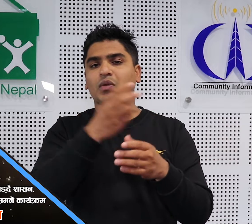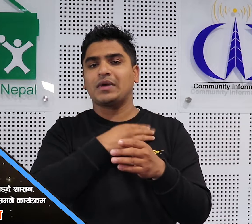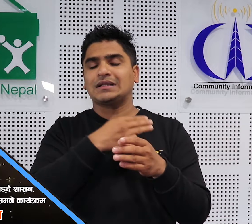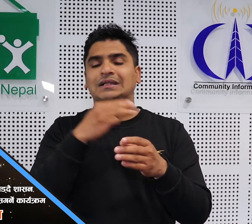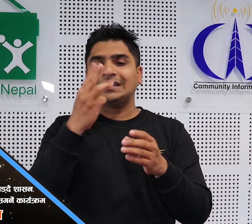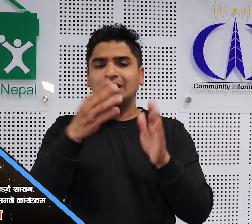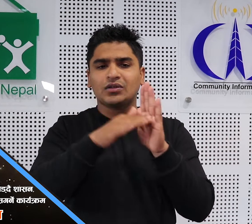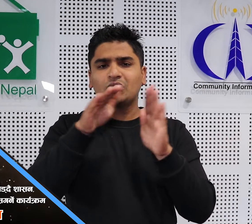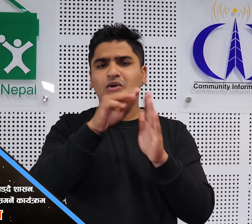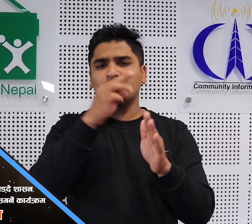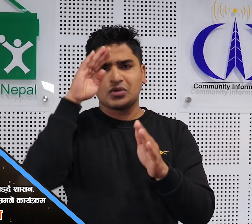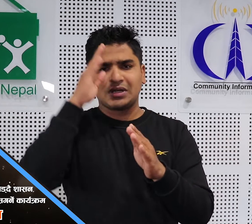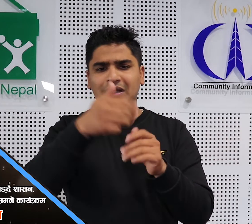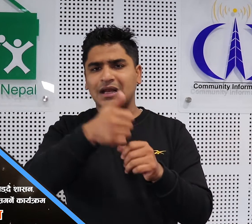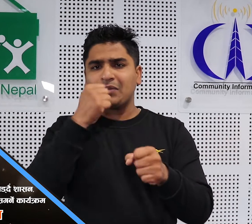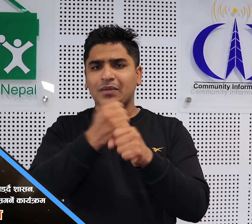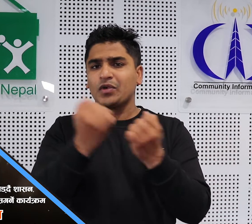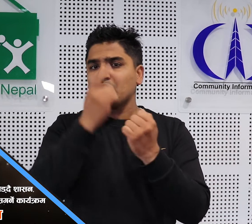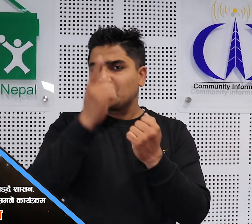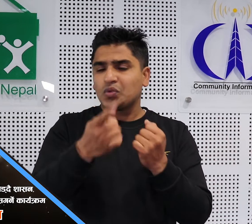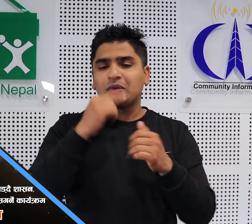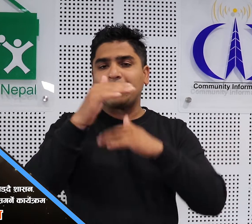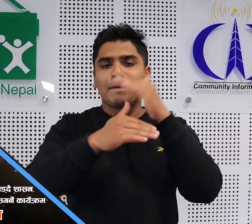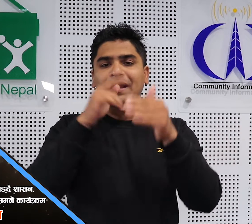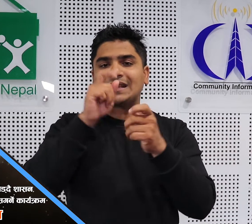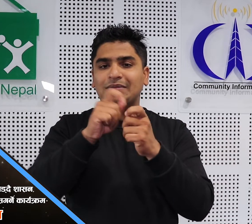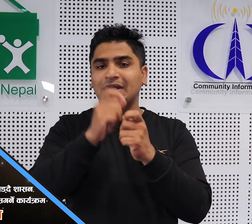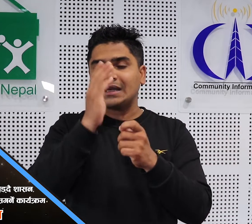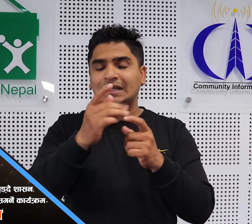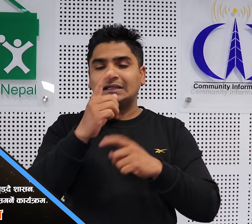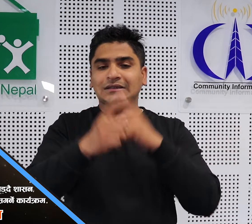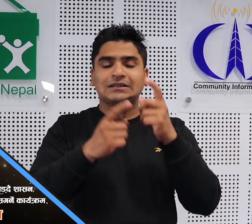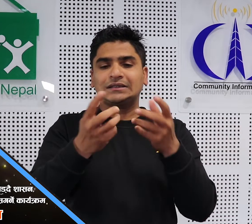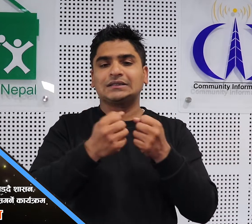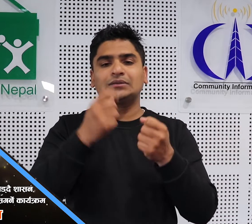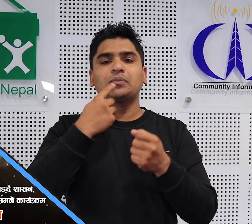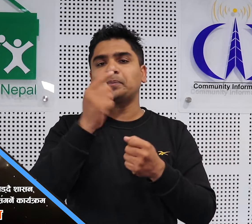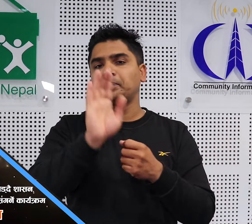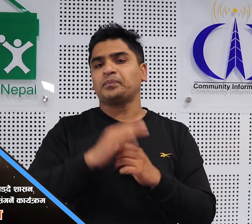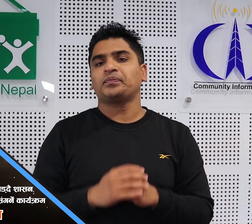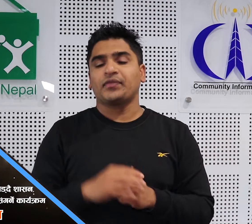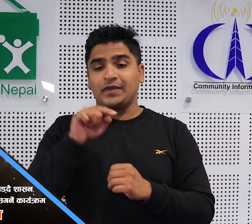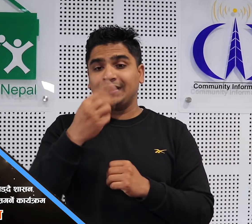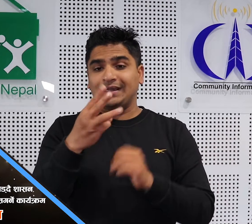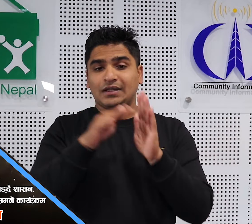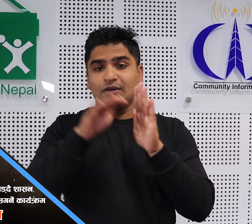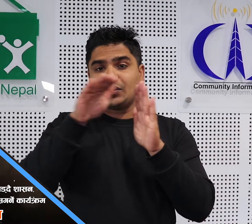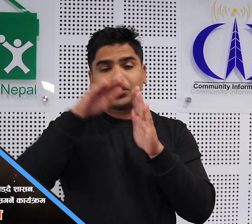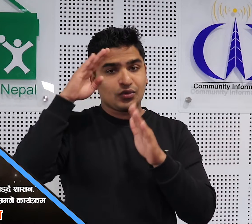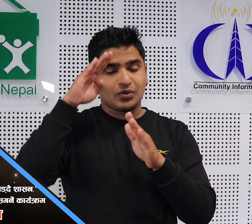तहका सरकारले राम्रो काम गर्ने हो भने विकास निर्माणले गति लिने बताउनुहुन्छ। अहिले तीन तहको सरकार बीच समन्वय